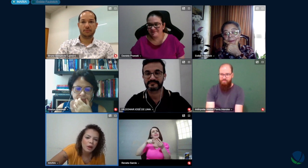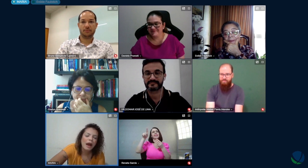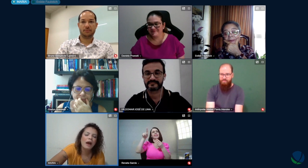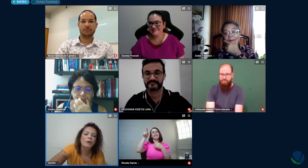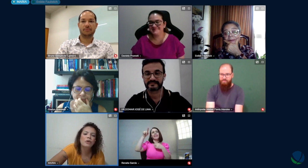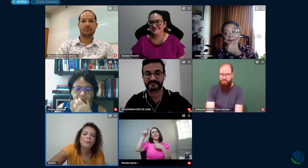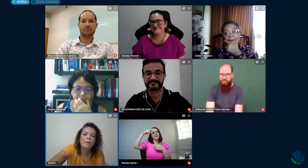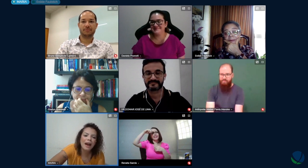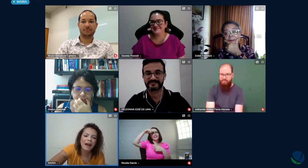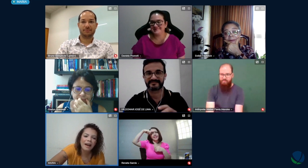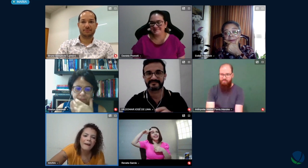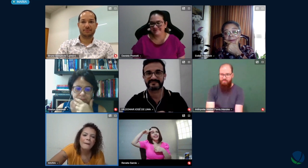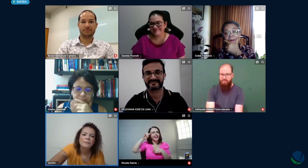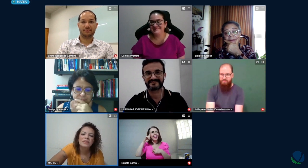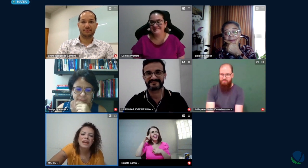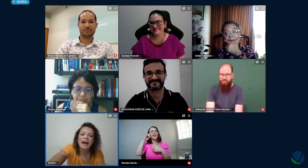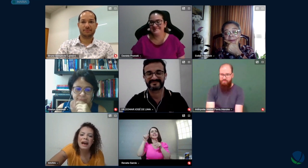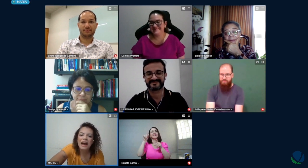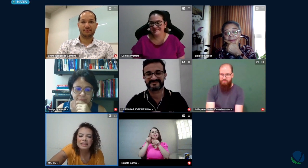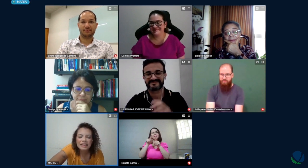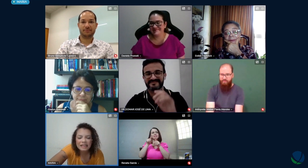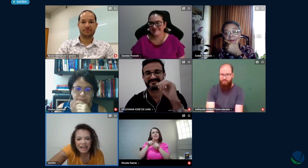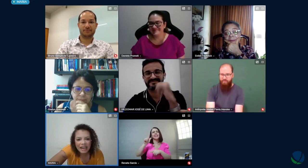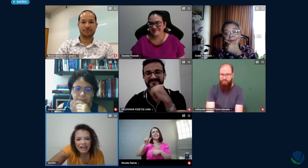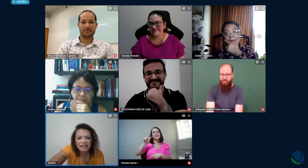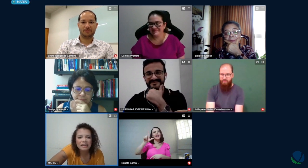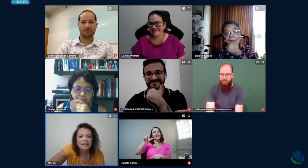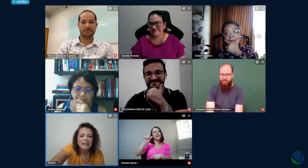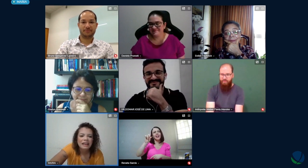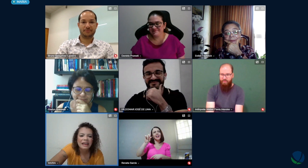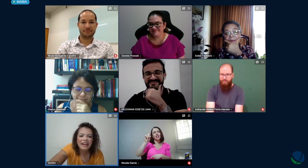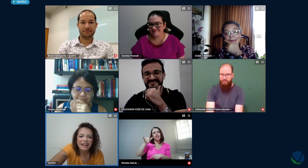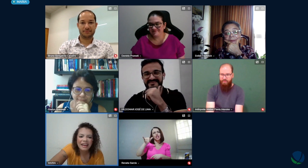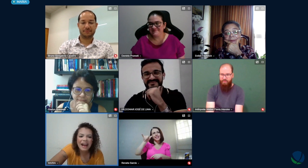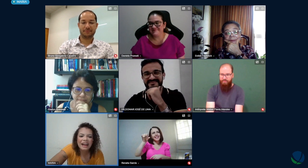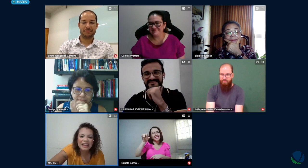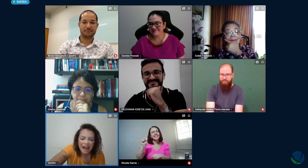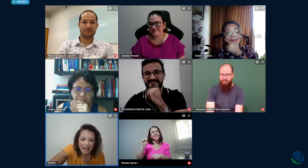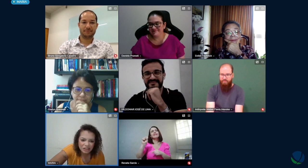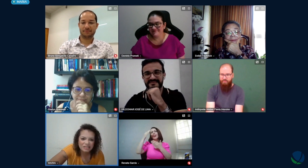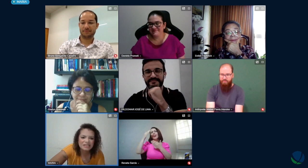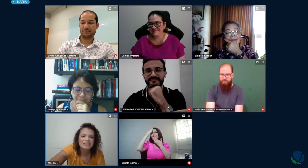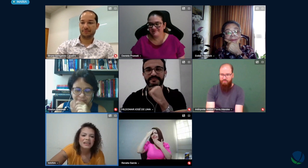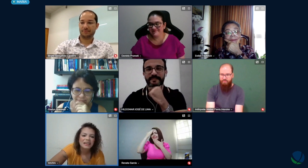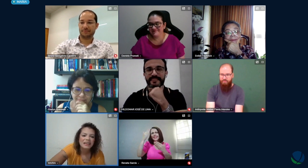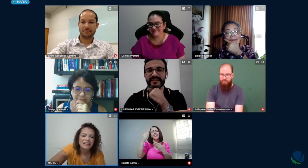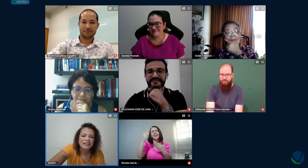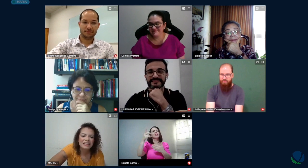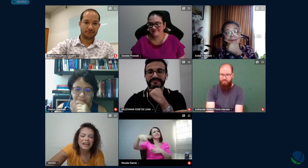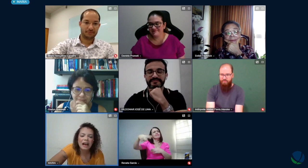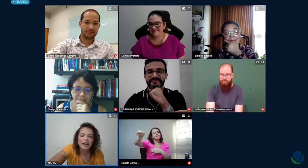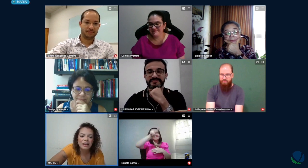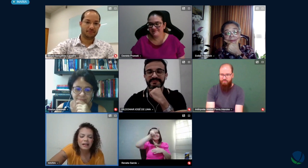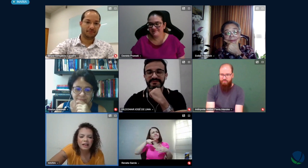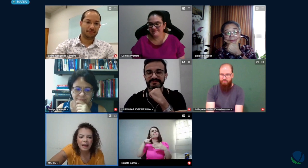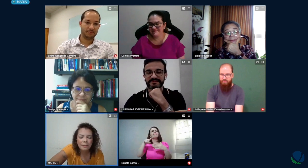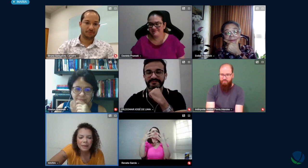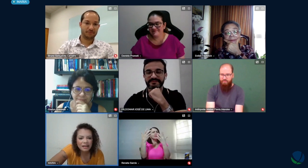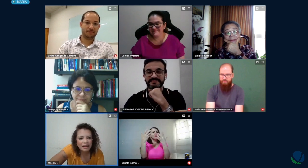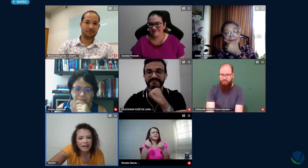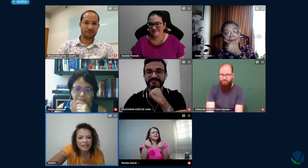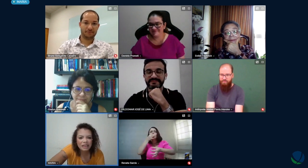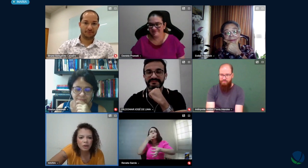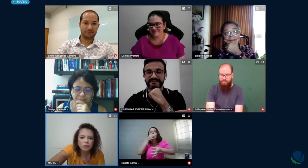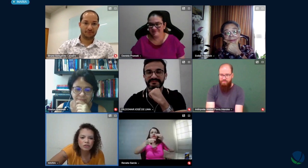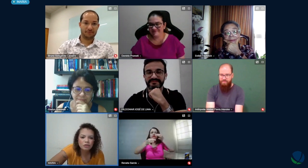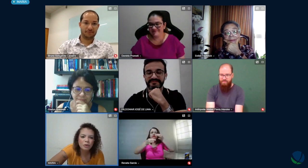Bruno, ao Idomar, à Daniela, à Gladys, à